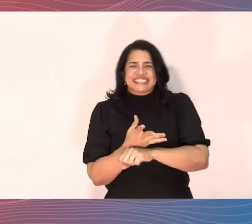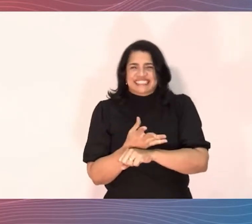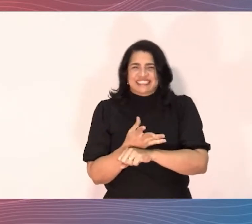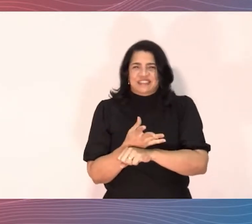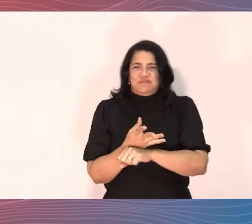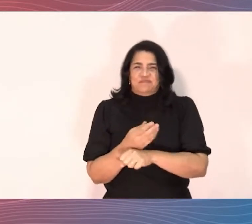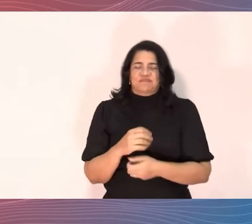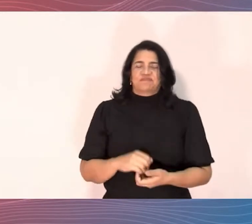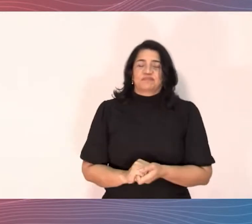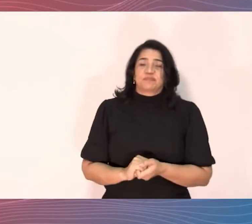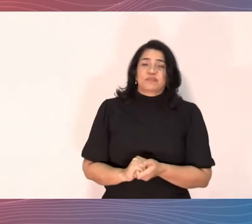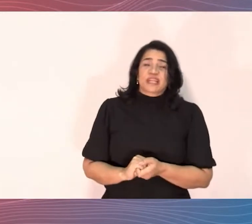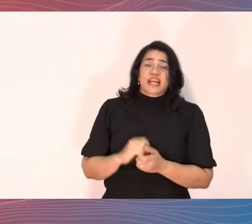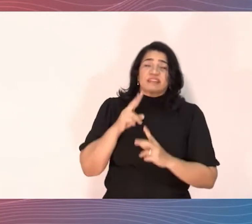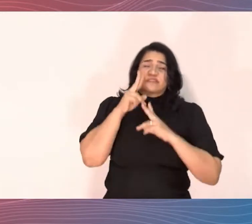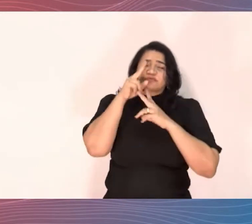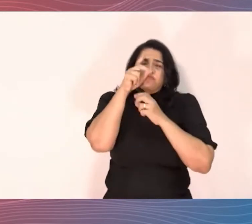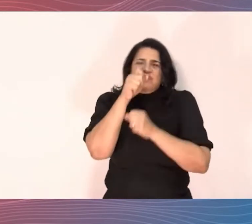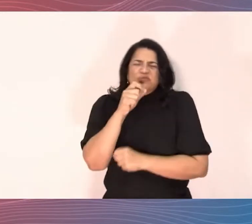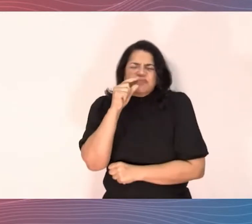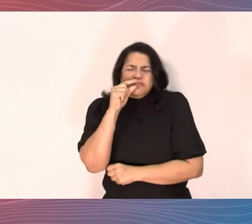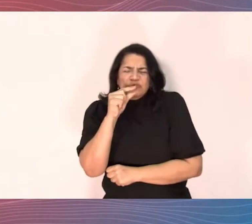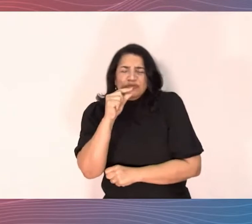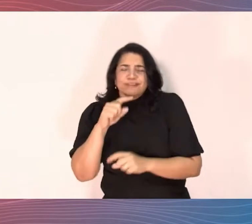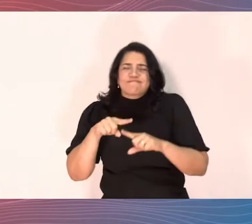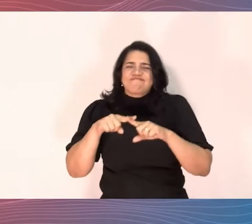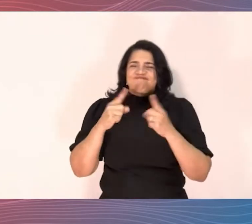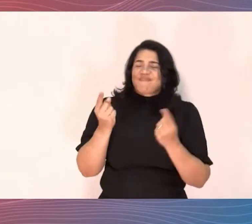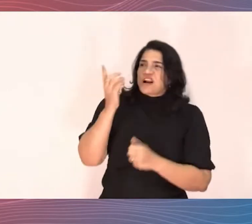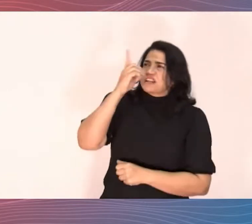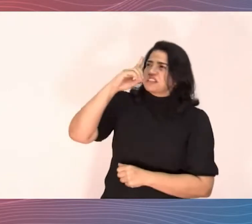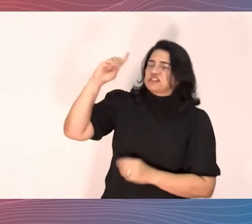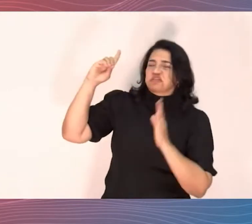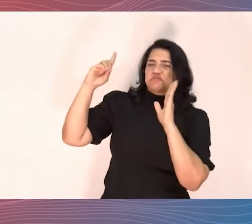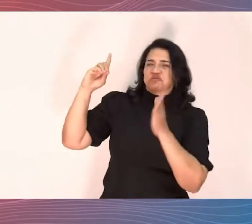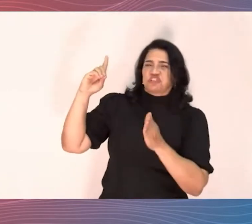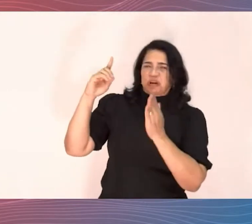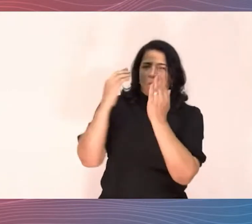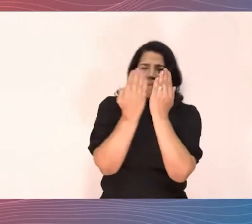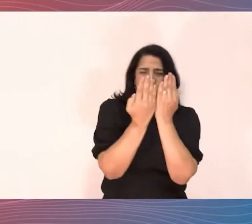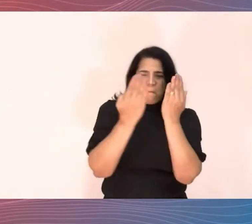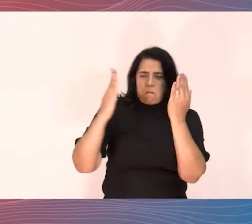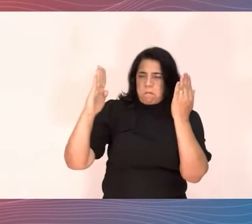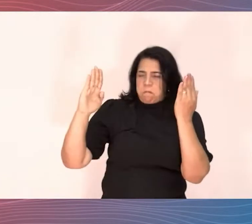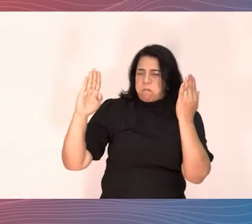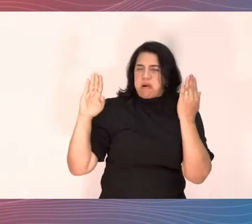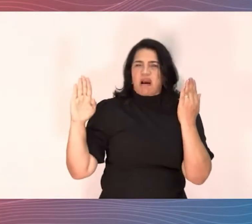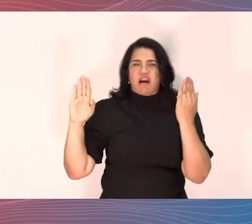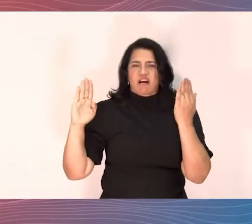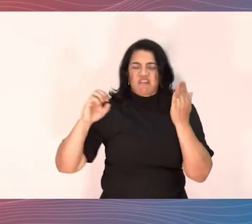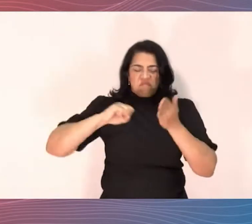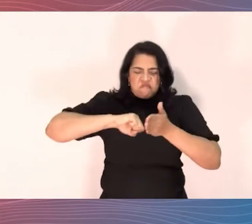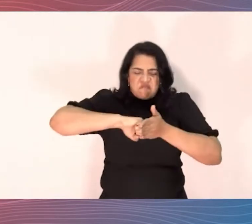tem posto diante de nós uma porta aberta que ninguém vai fechar.